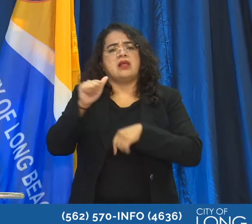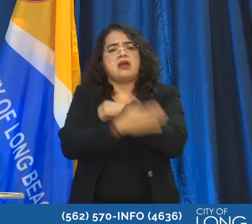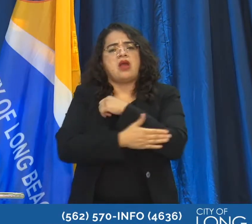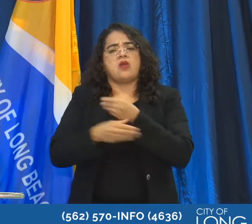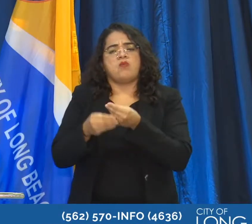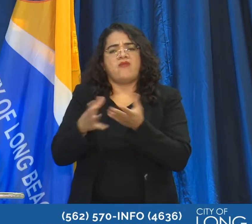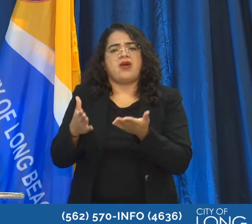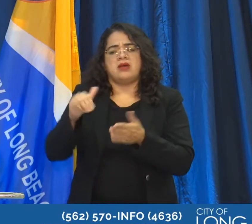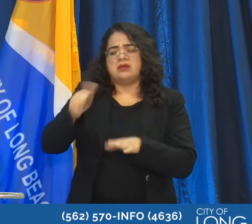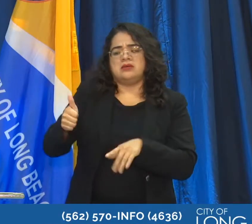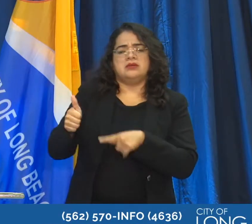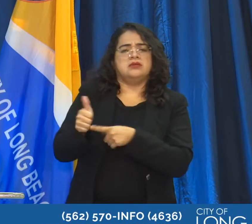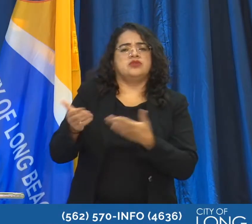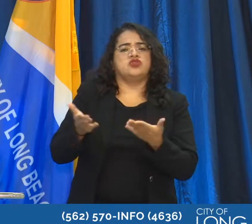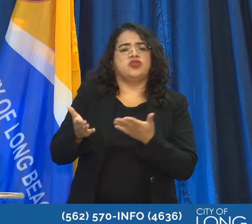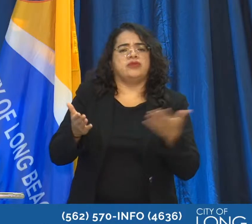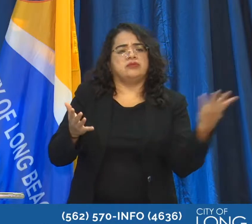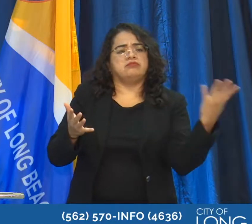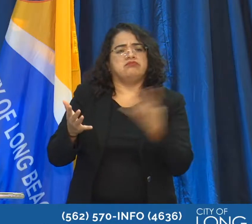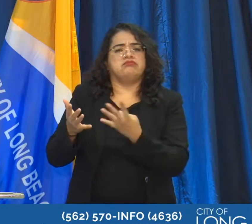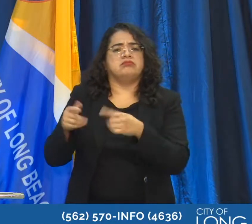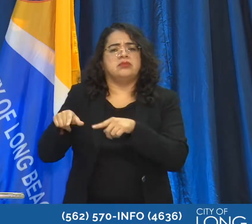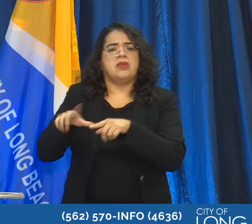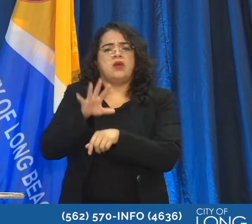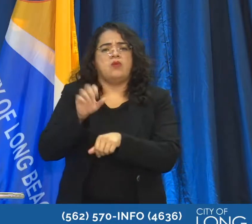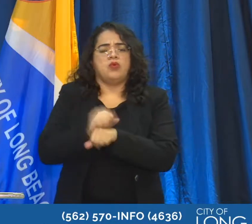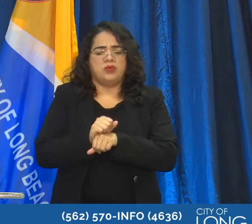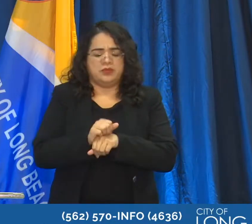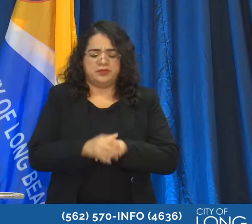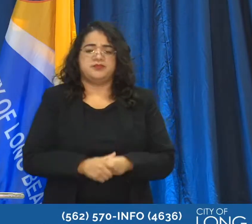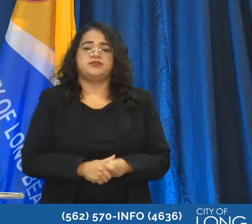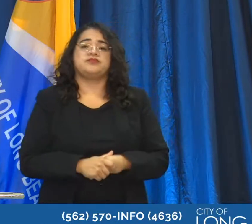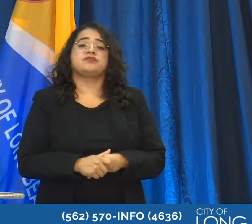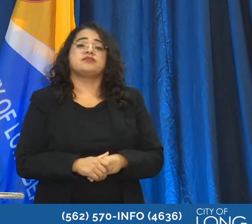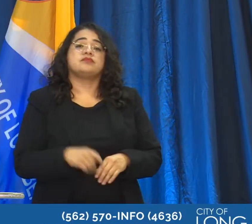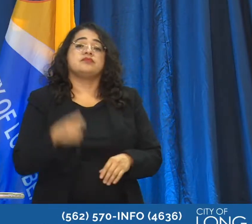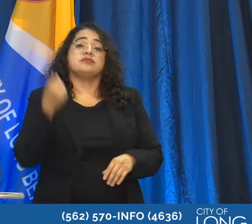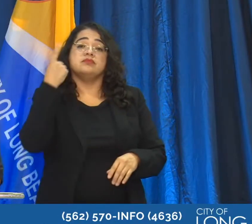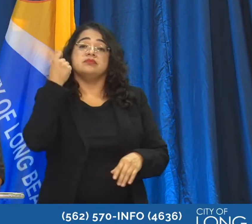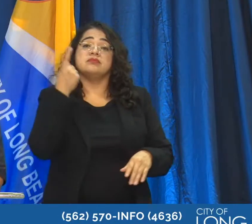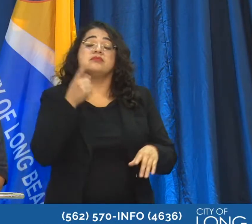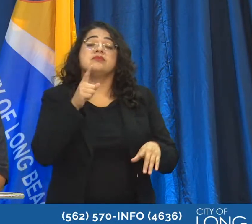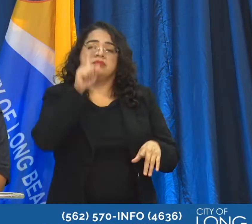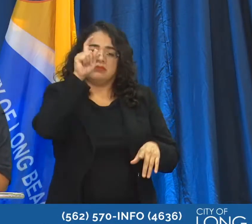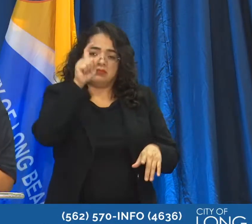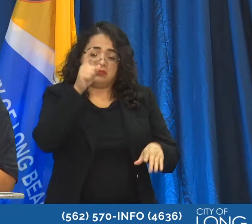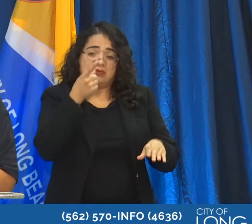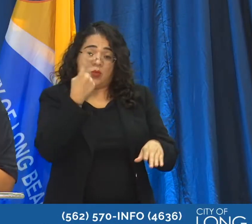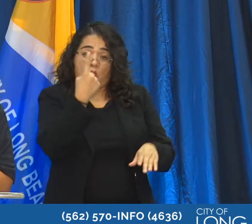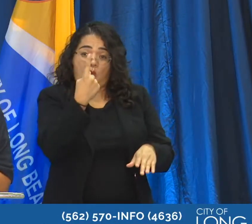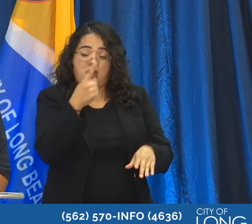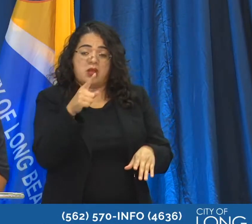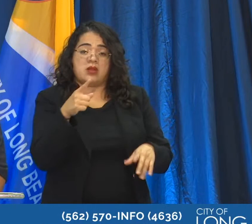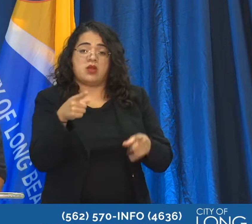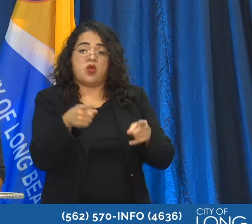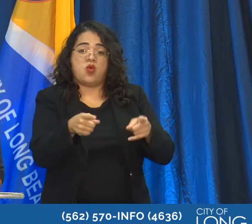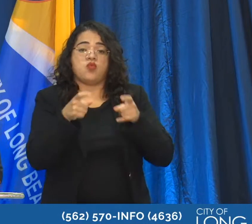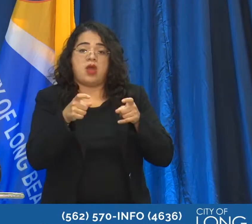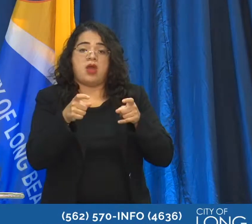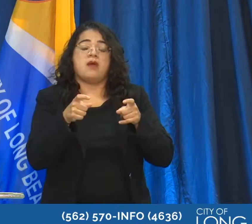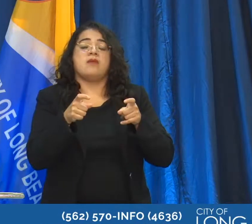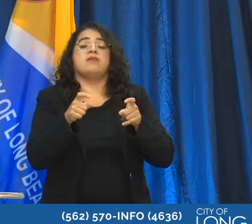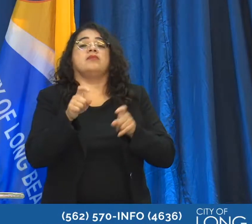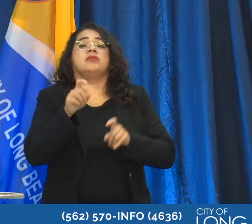citas sin cita previa no estarán disponibles en ningún sitio de prueba, con excepción de nuestra clínica de evaluación